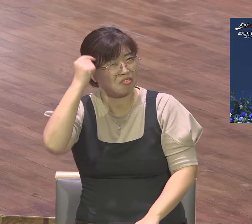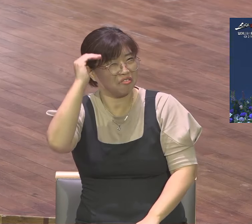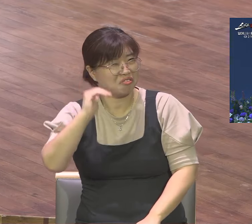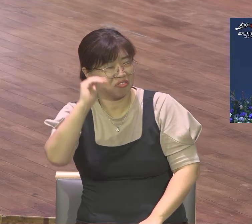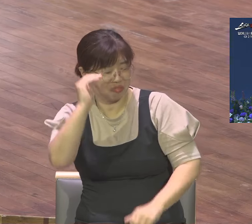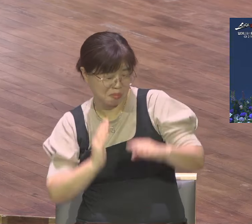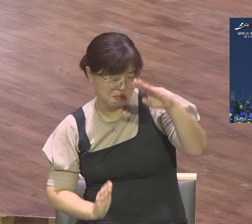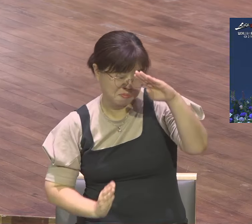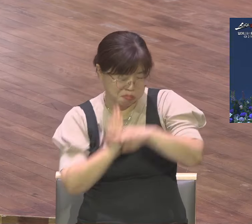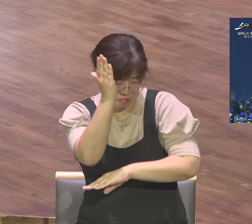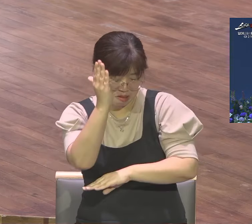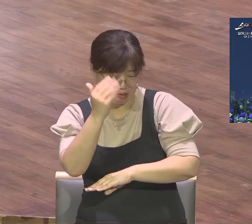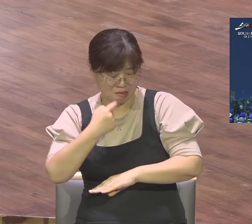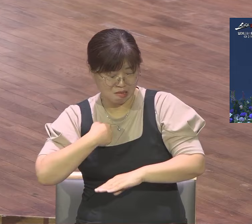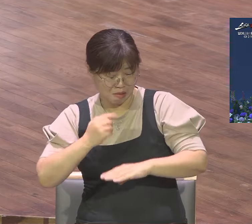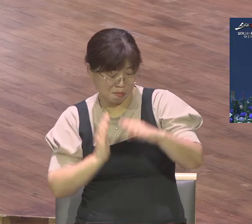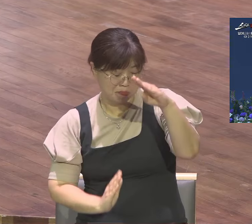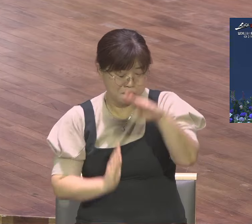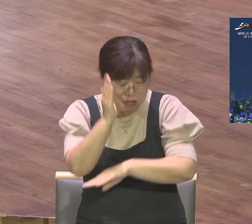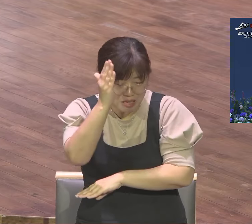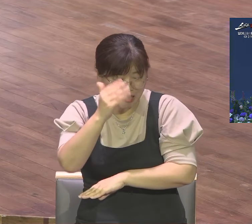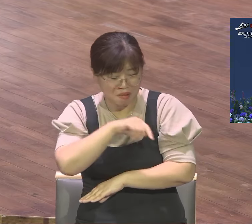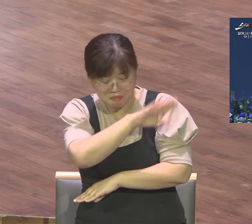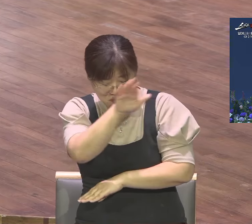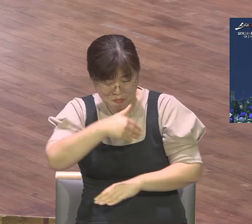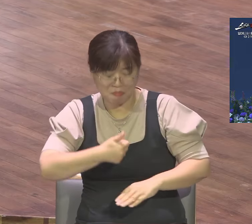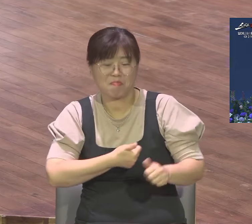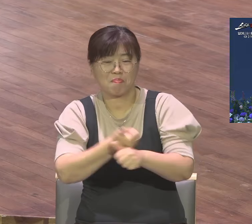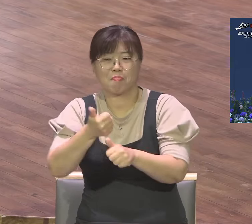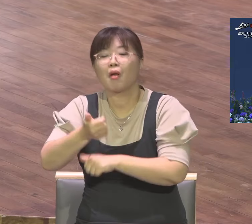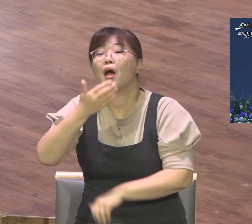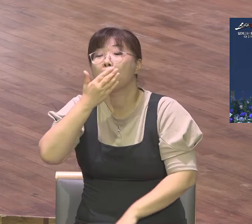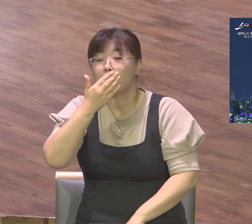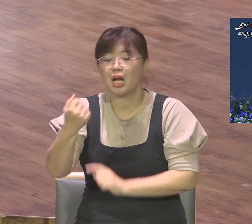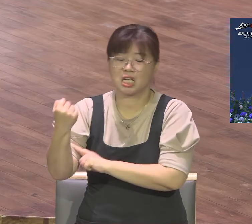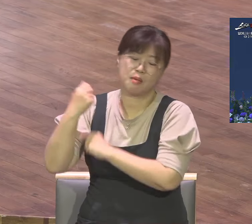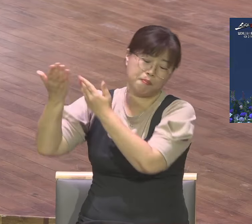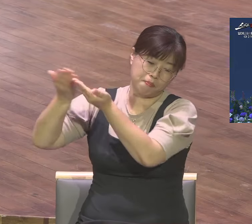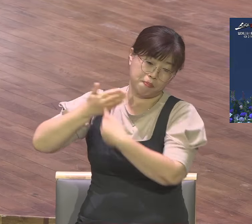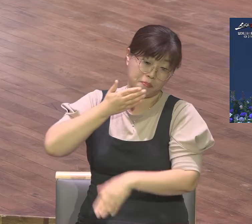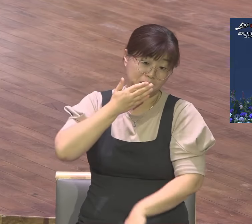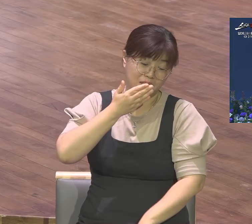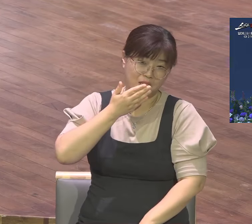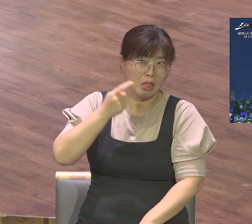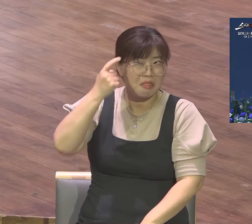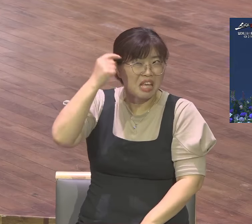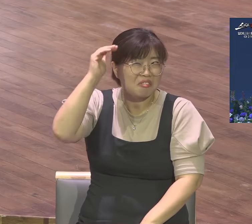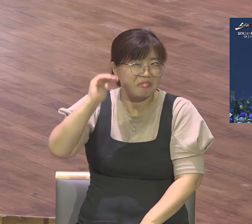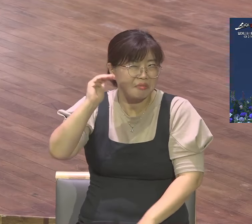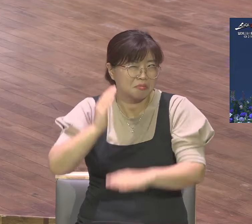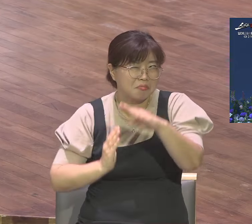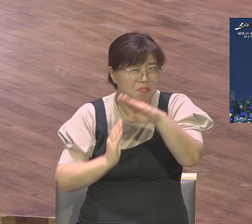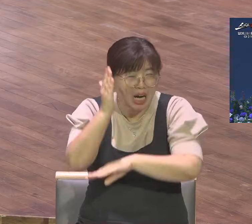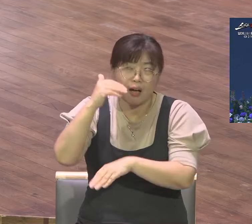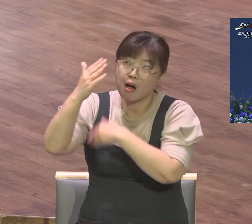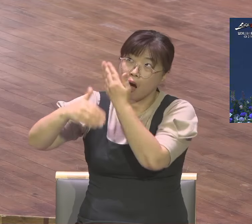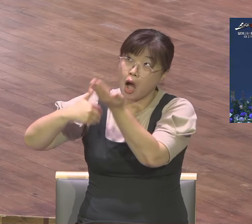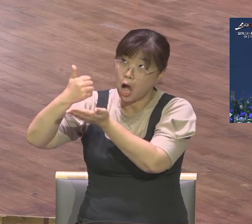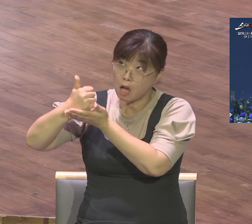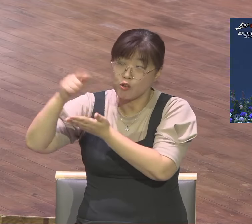나를 넘어서 내 인격 내 수준 내 능력 넘어서 이렇게 하늘 보좌의 축복을